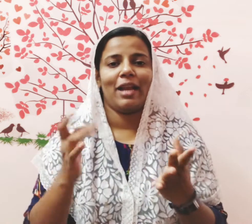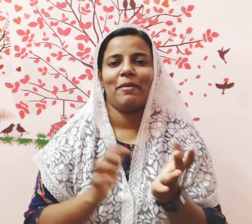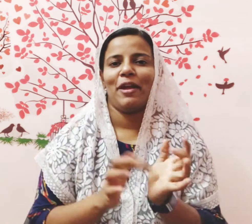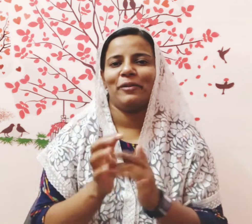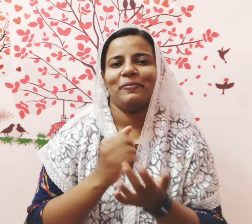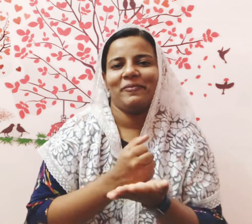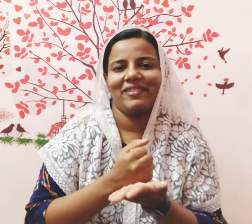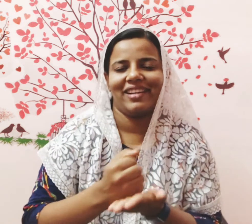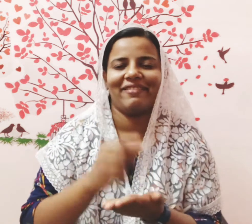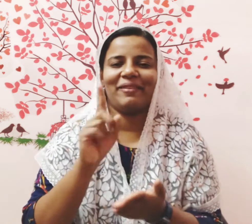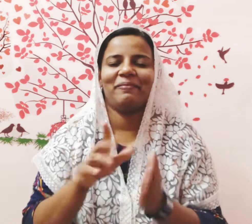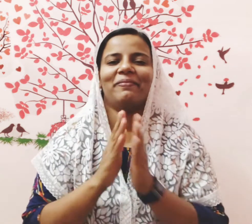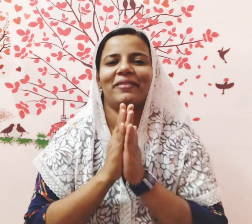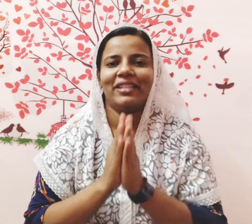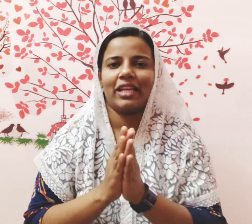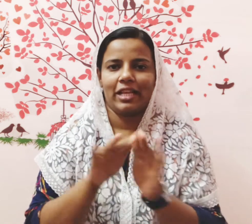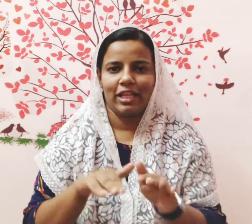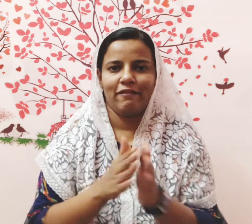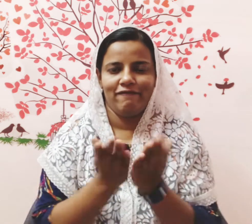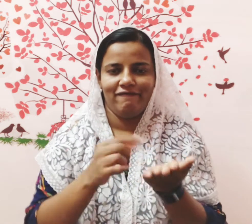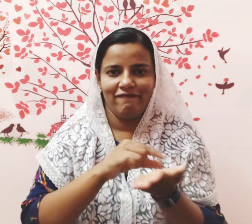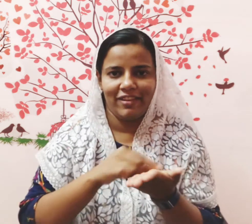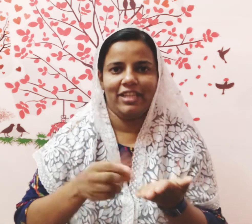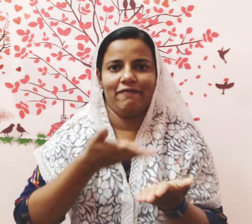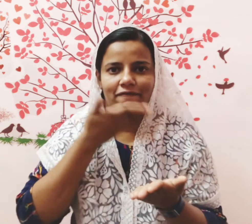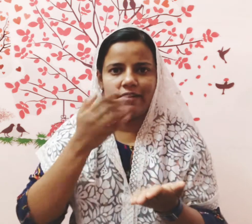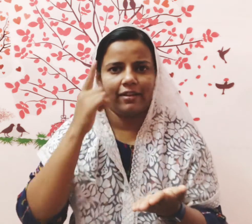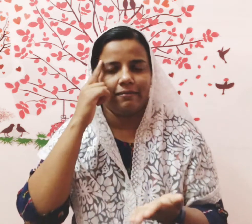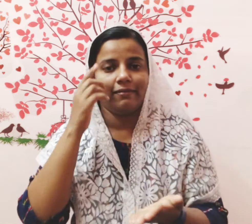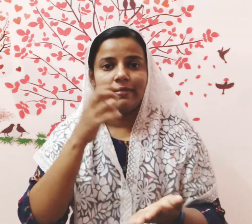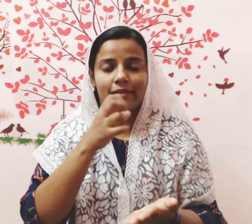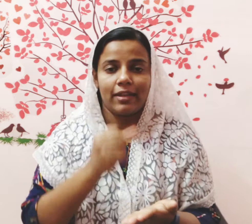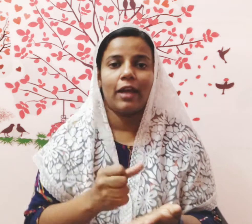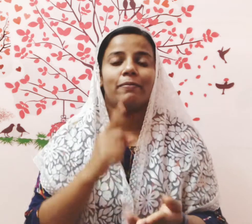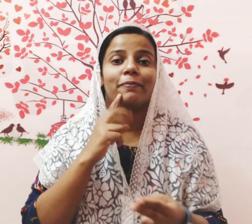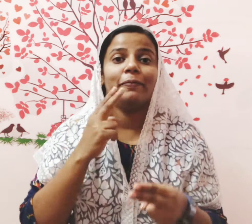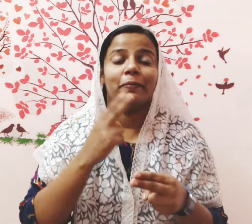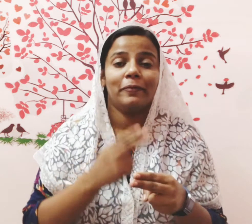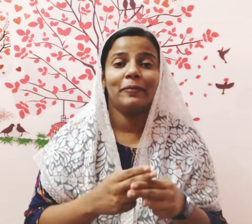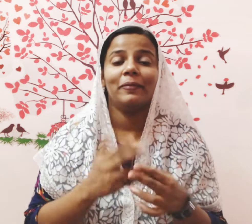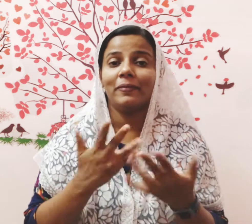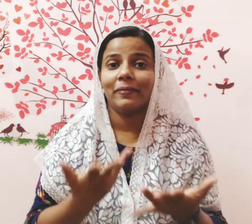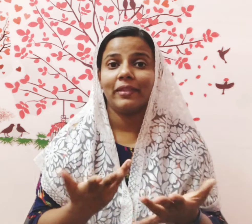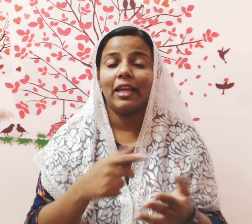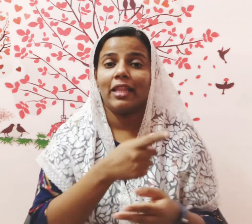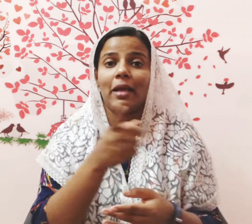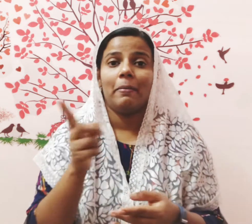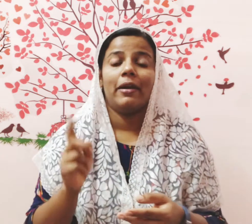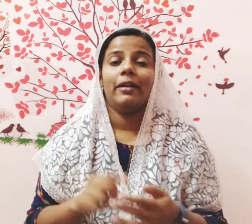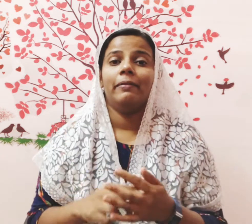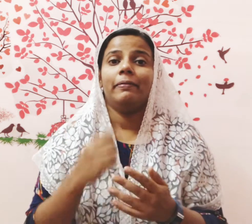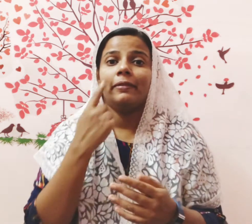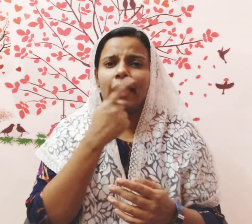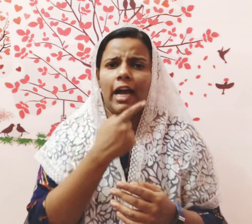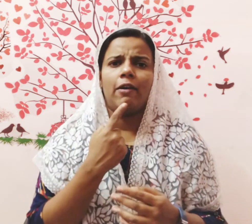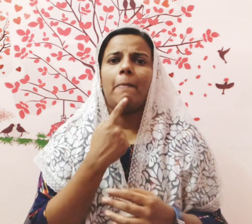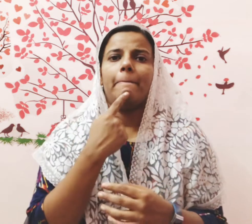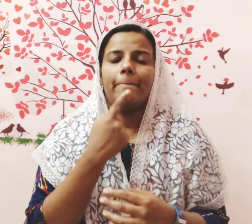പകൽക്കാലം നിങ്ങളെ സഹായിക്കട്ടെ. പ്രത്യേകിച്ച് ദൈവവചനം വായിക്കുകയും ധ്യാനിക്കുകയും ചെയ്യുമ്പോൾ ആമേൻ ആമേൻ അത് നിങ്ങളുടെ നാവ് കൊണ്ട്